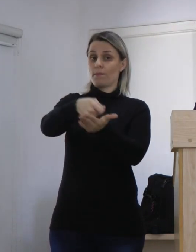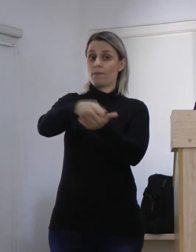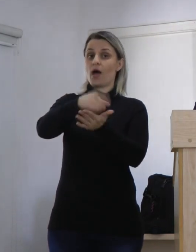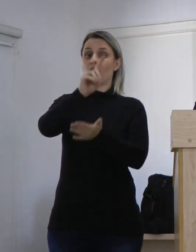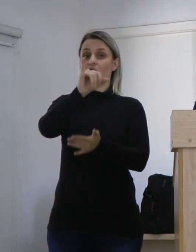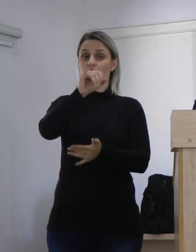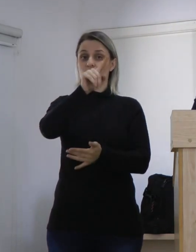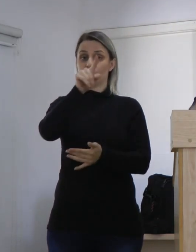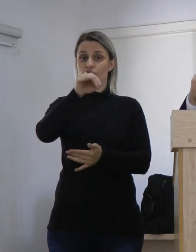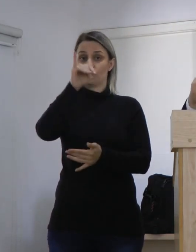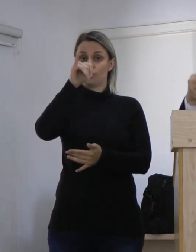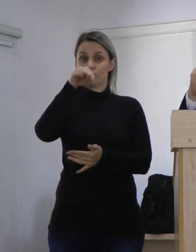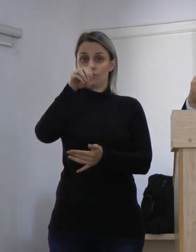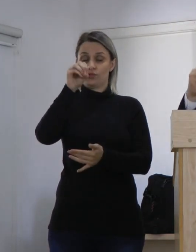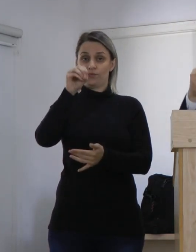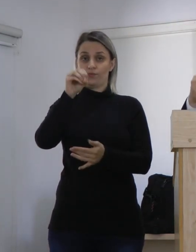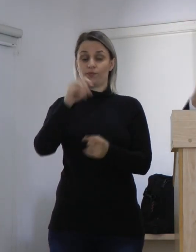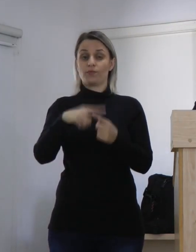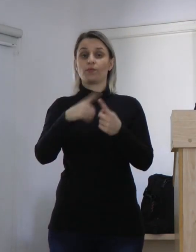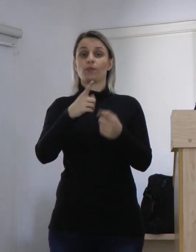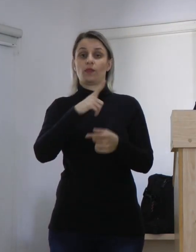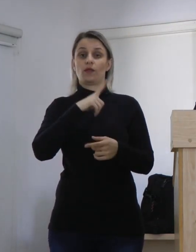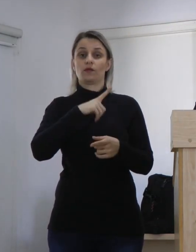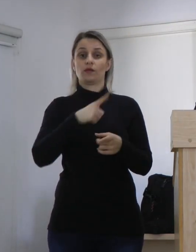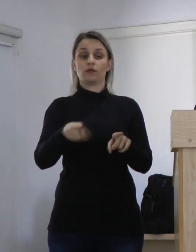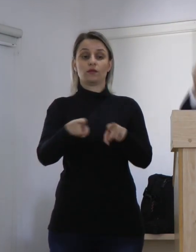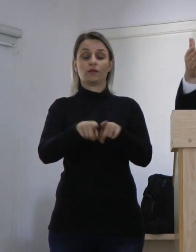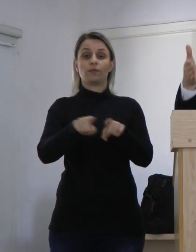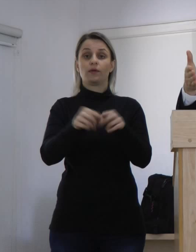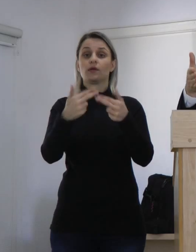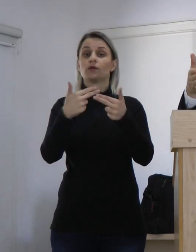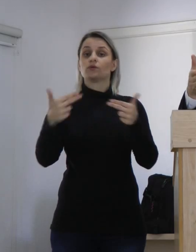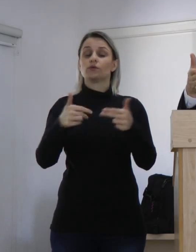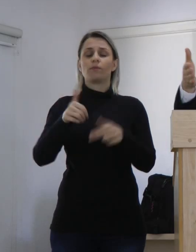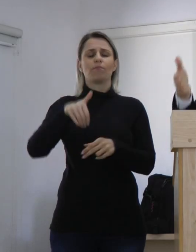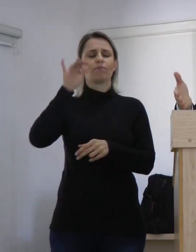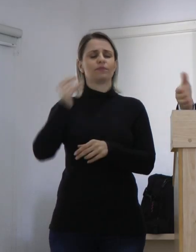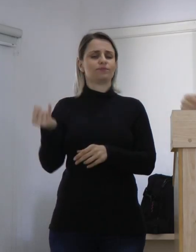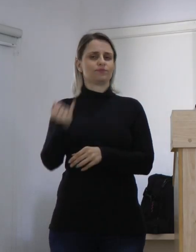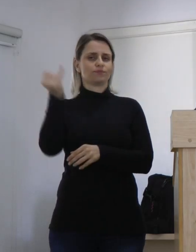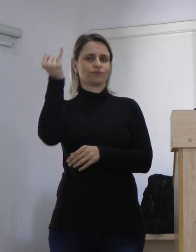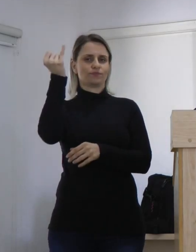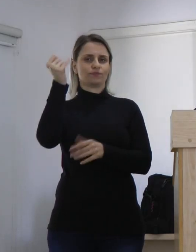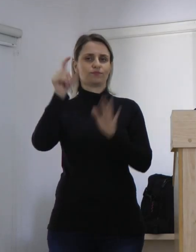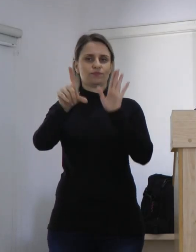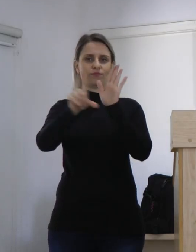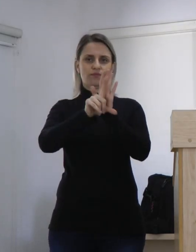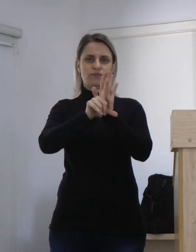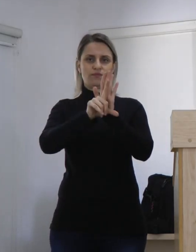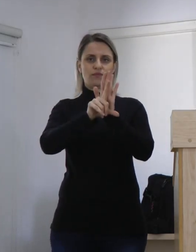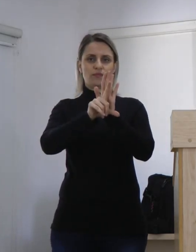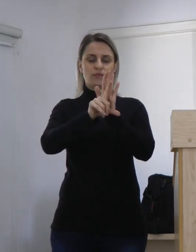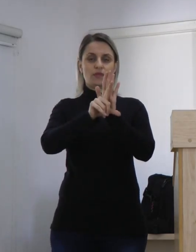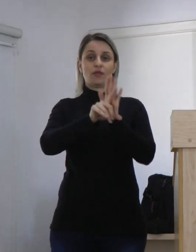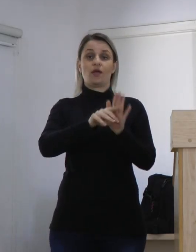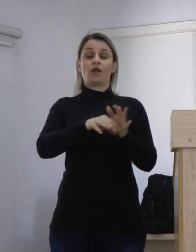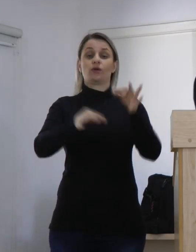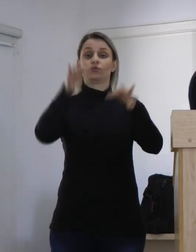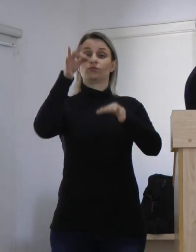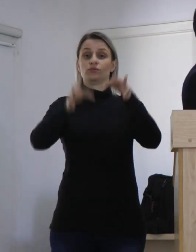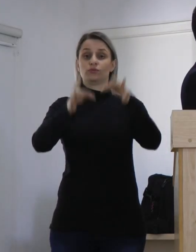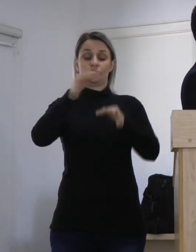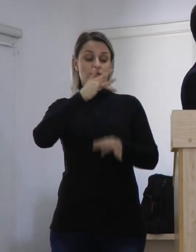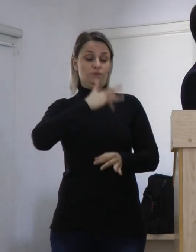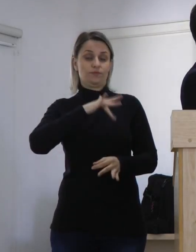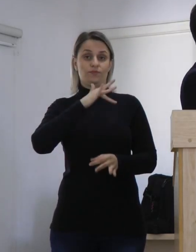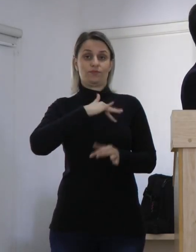cominho, mas omitis as coisas mais importantes da lei: a justiça, a misericórdia e a fidelidade.